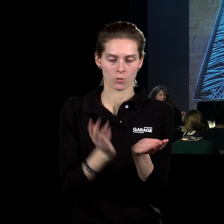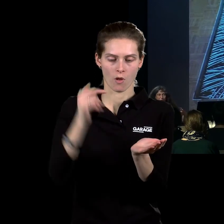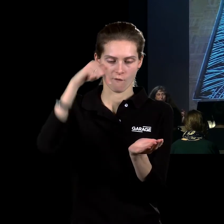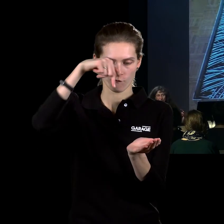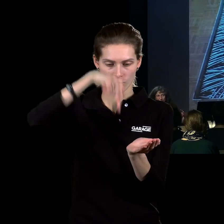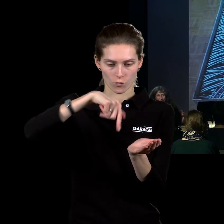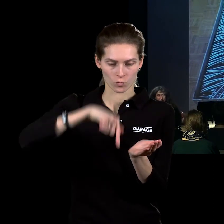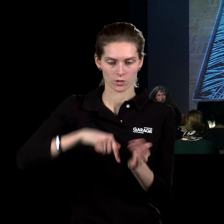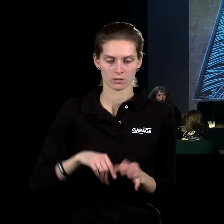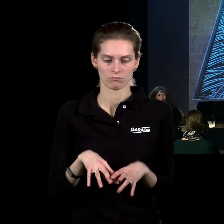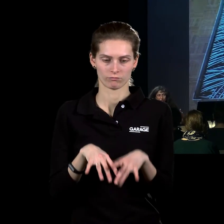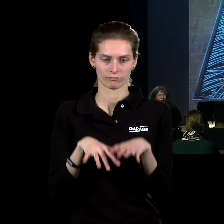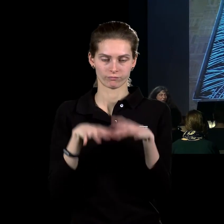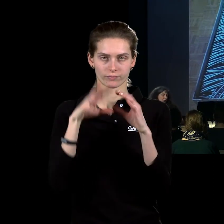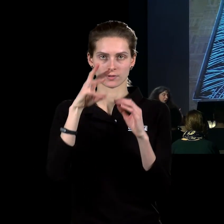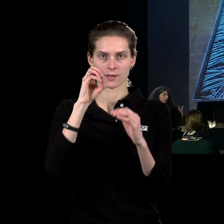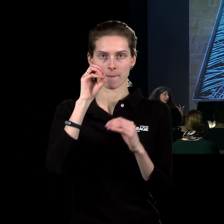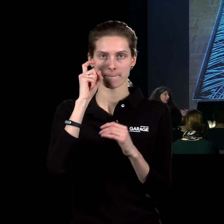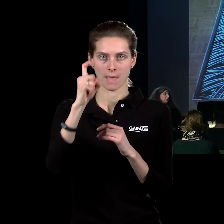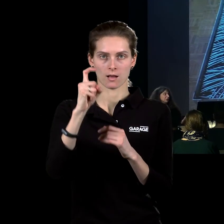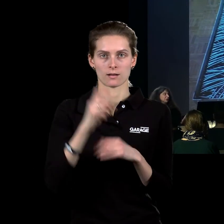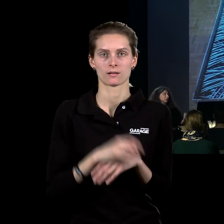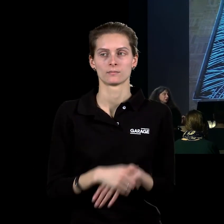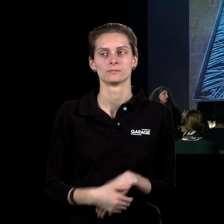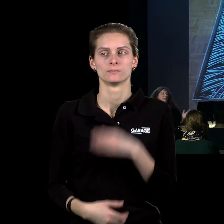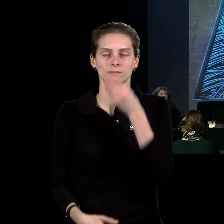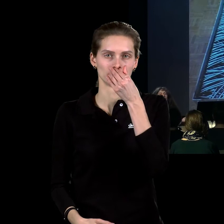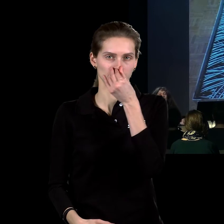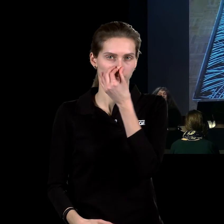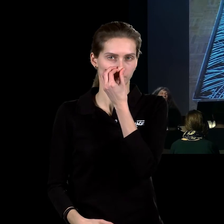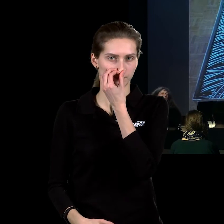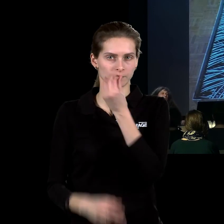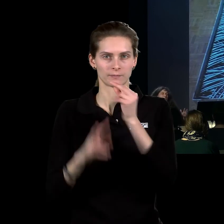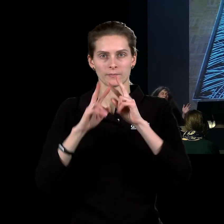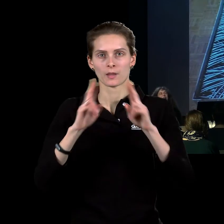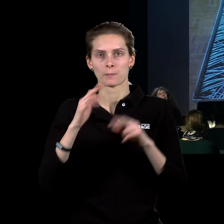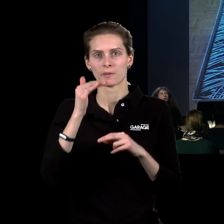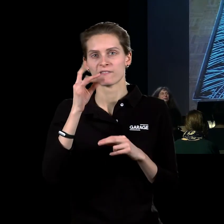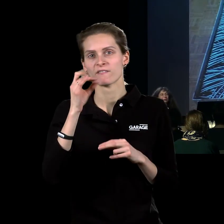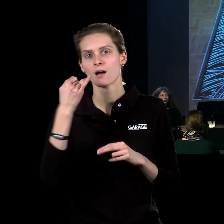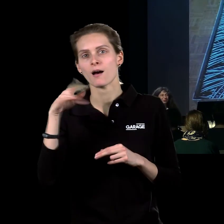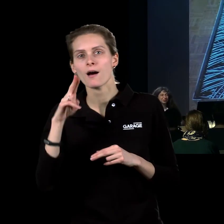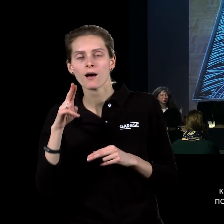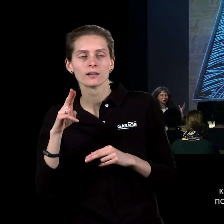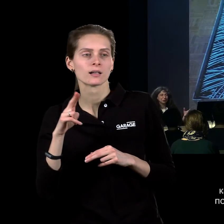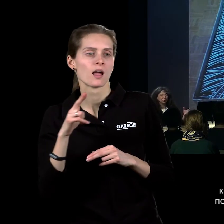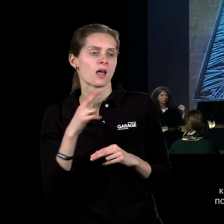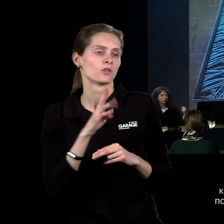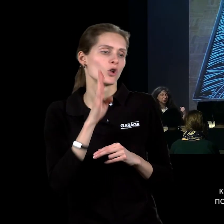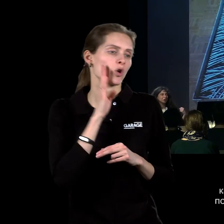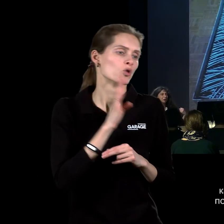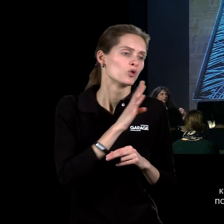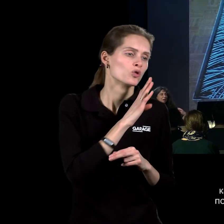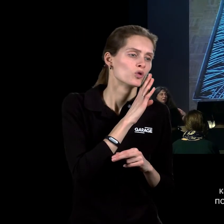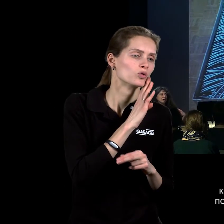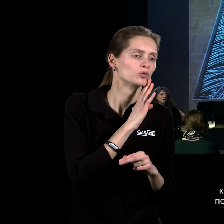порастают густым мехом, да, и выглядят тоже как некая, может быть, фрейдистская аллюзия там, на женские половые органы, которые выглядят, ну,